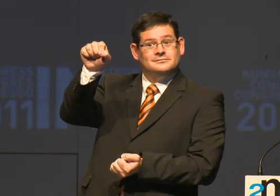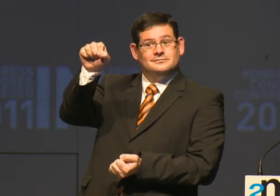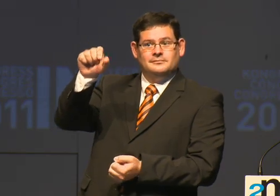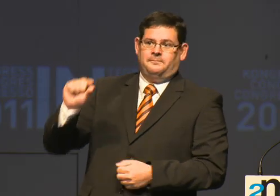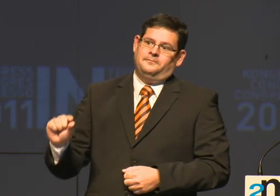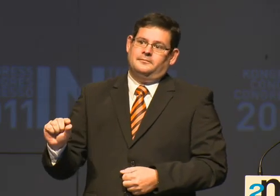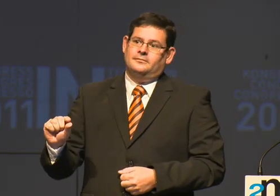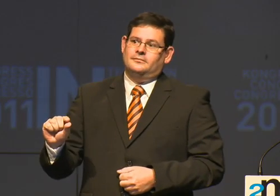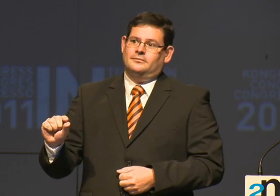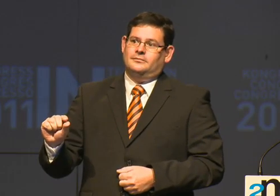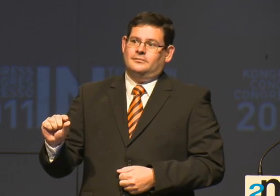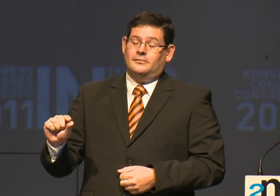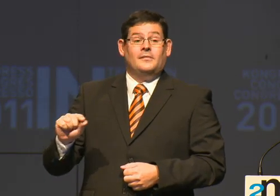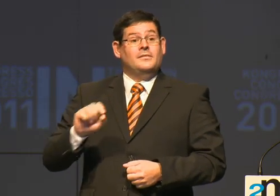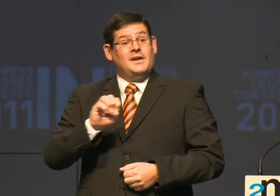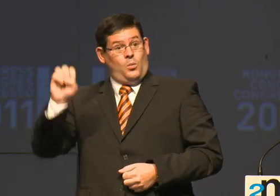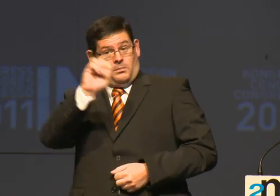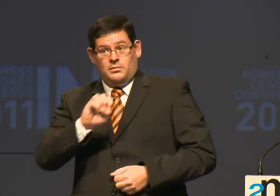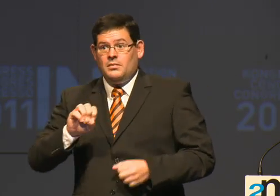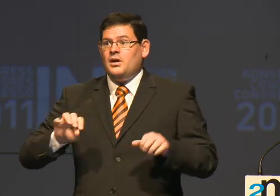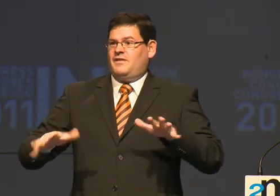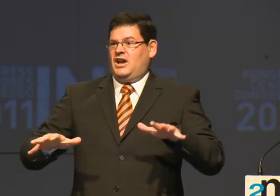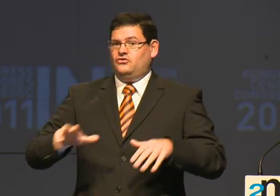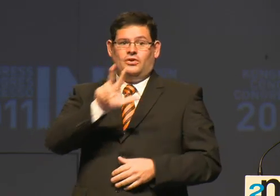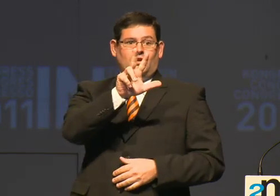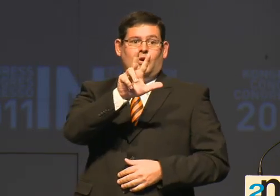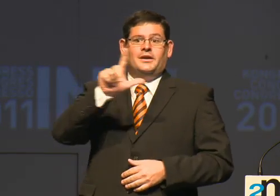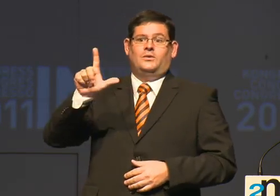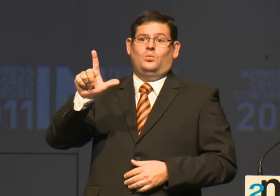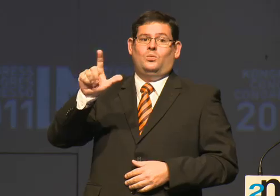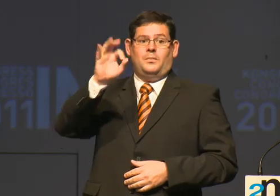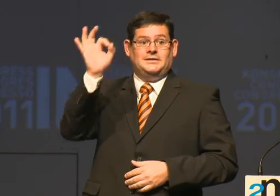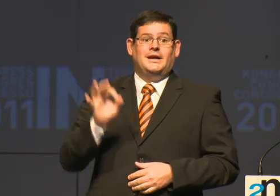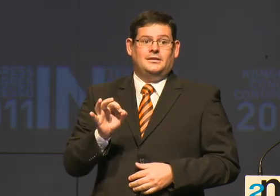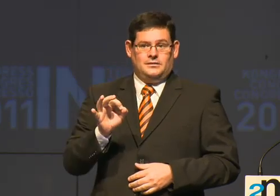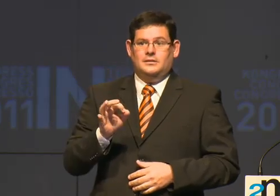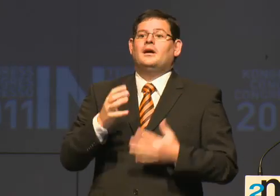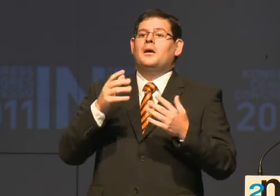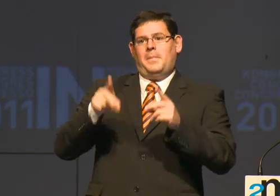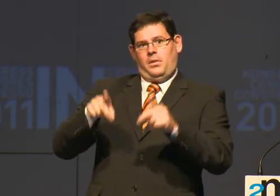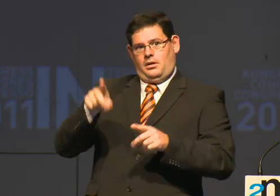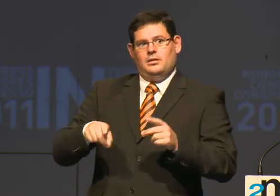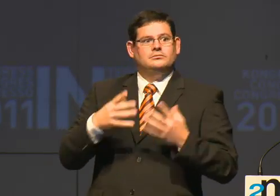Concernant les personnes handicapées détenteurs de diplômes, en Europe, on est à